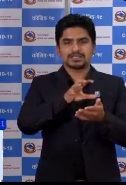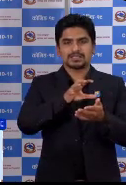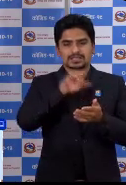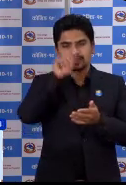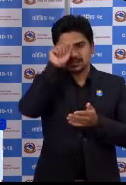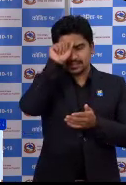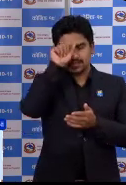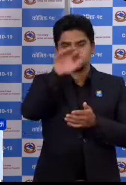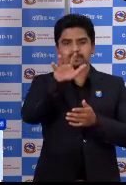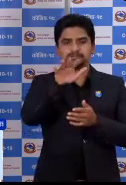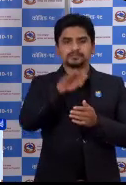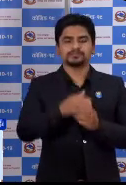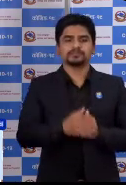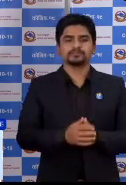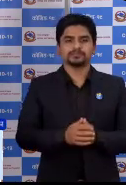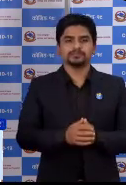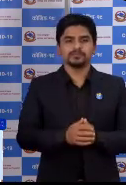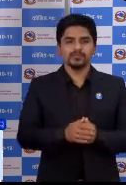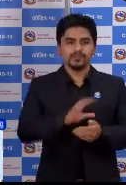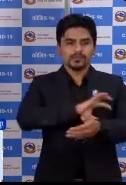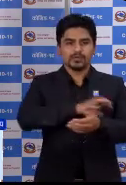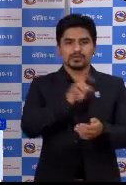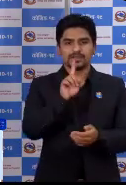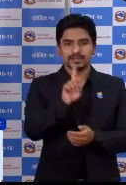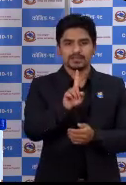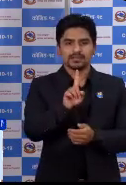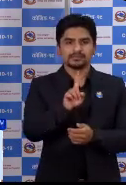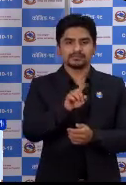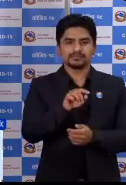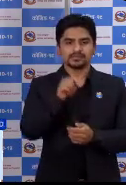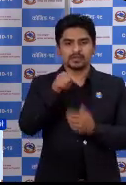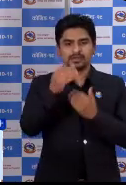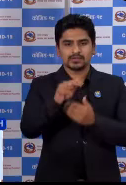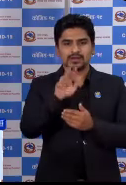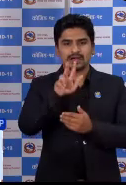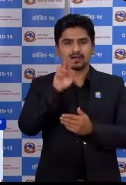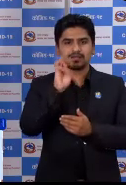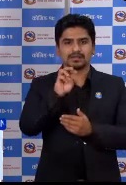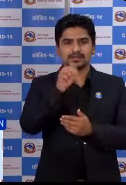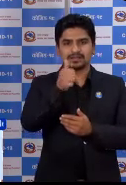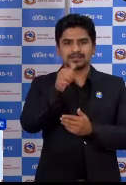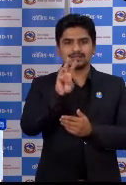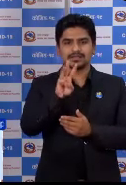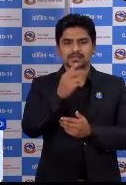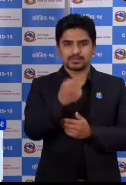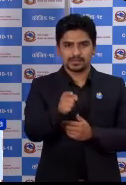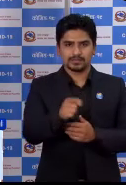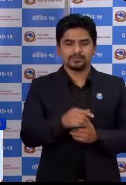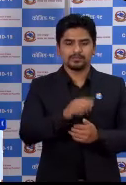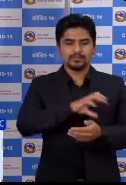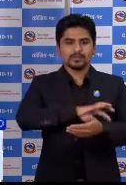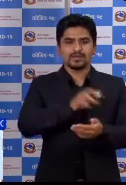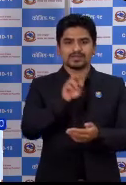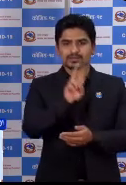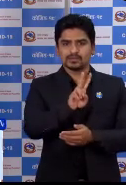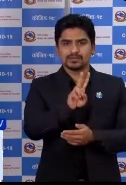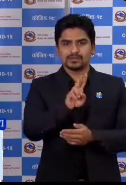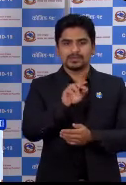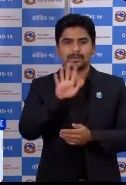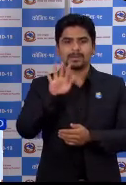भएका परीक्षणहरूको विवरण प्रदेश नम्बर 1 हालसम्म 8,063, प्रदेश नम्बर